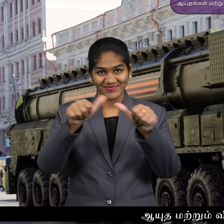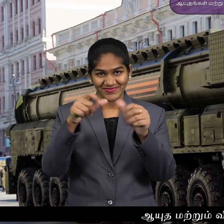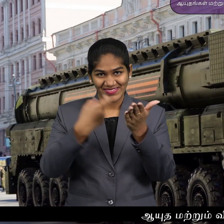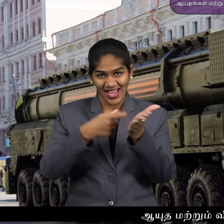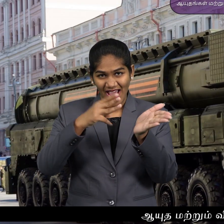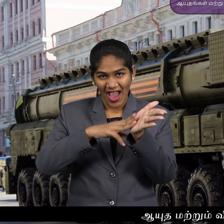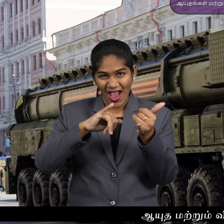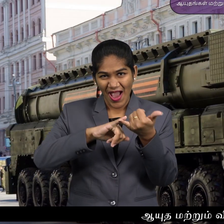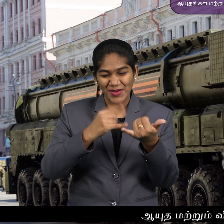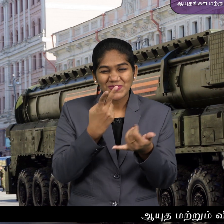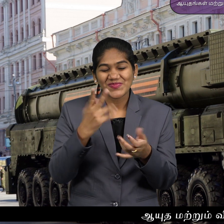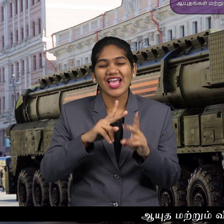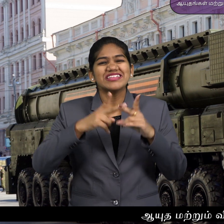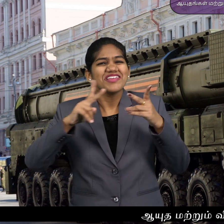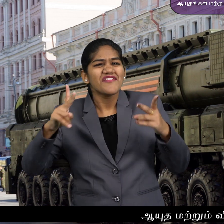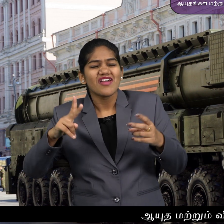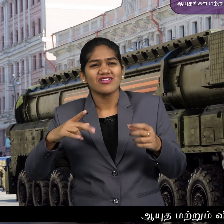ஆயுத மற்றும் விண்வெளி பந்தயம்.